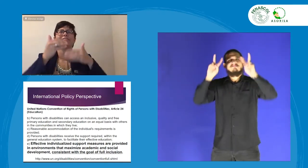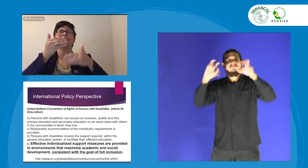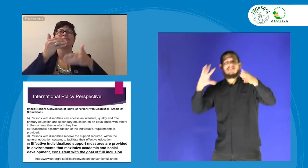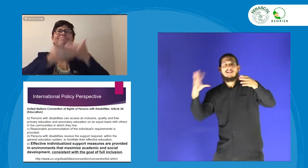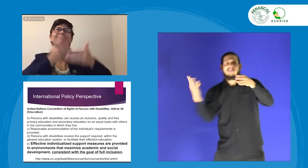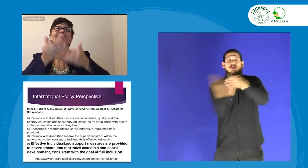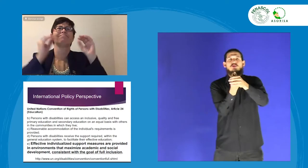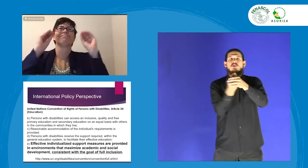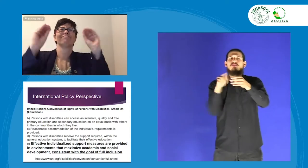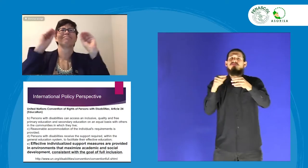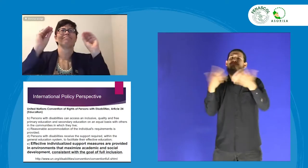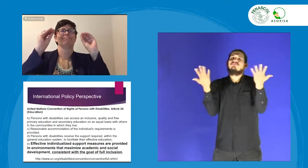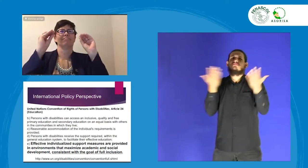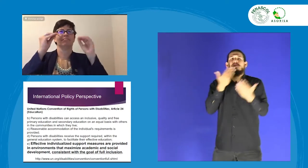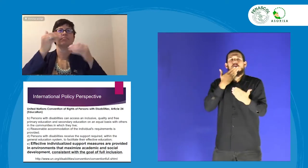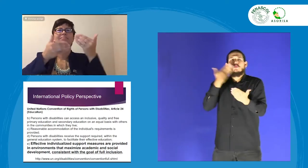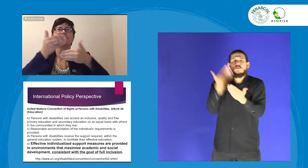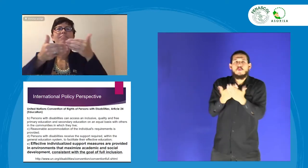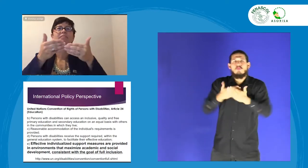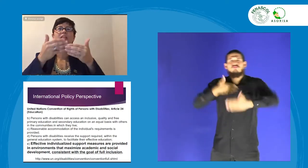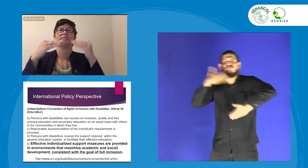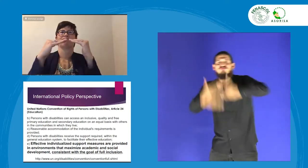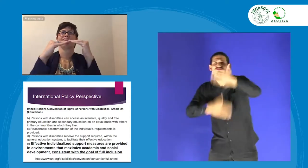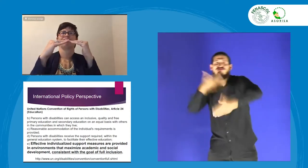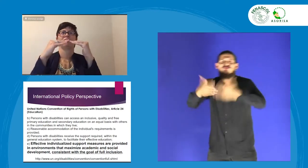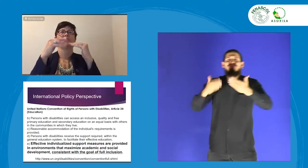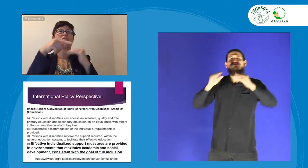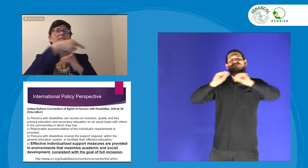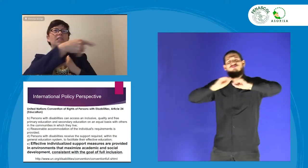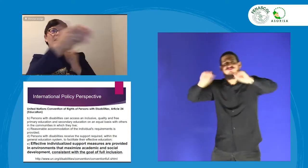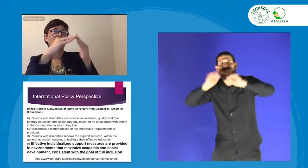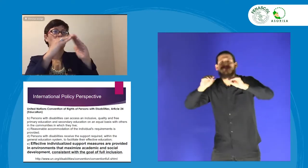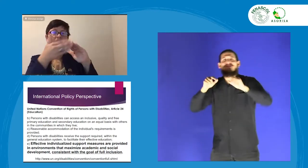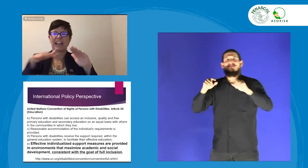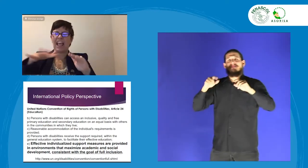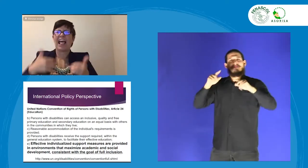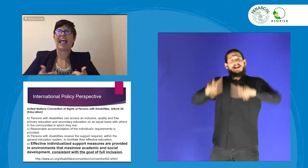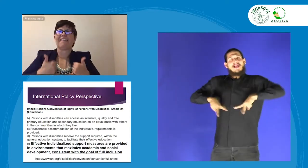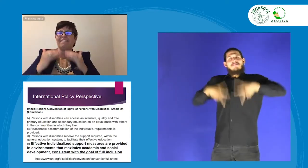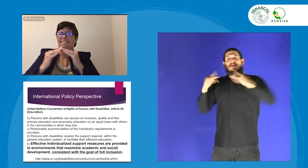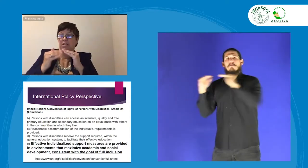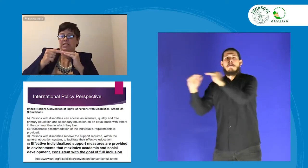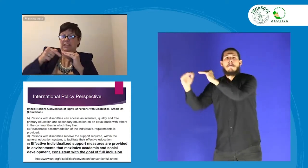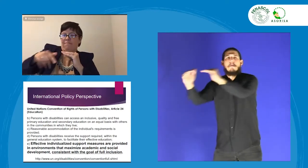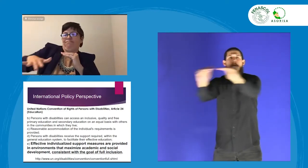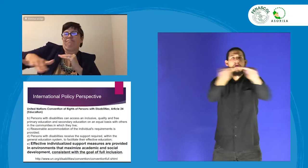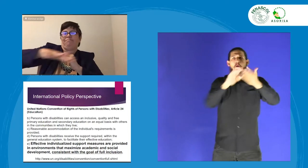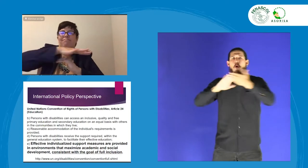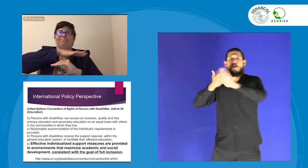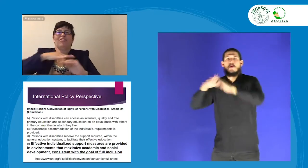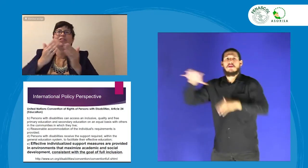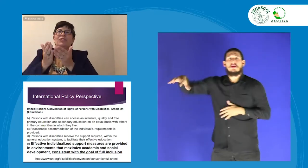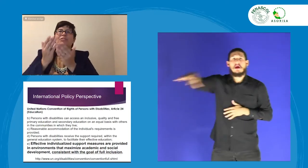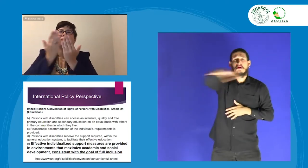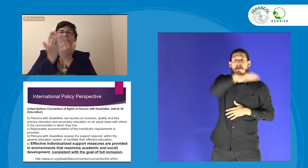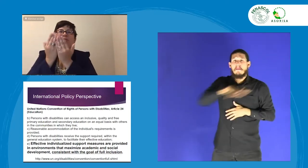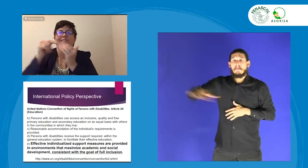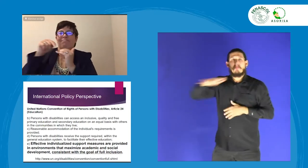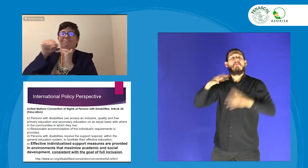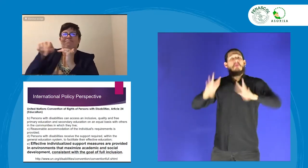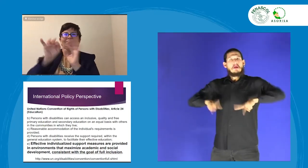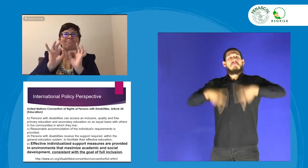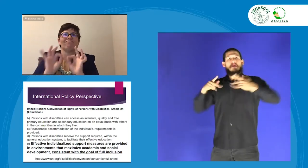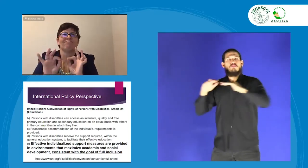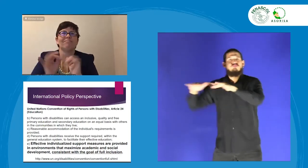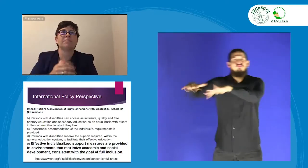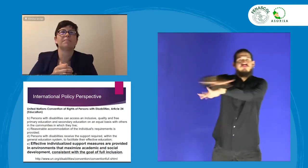pueden estar incluidas en el sector educativo y que deben estar en esta paridad de derechos y